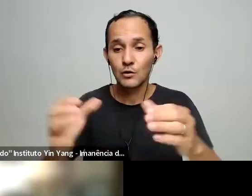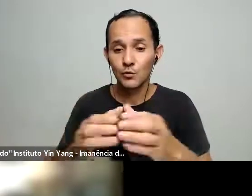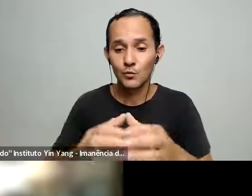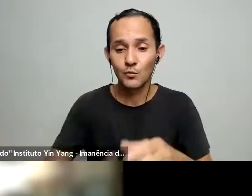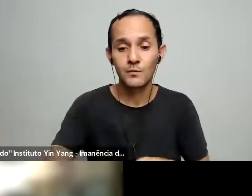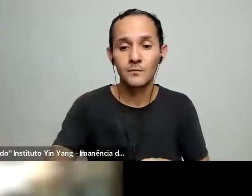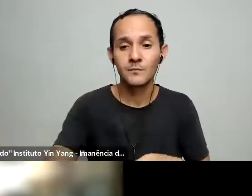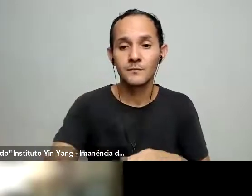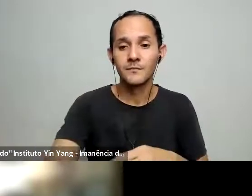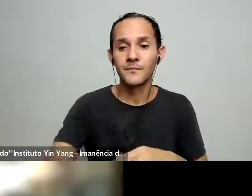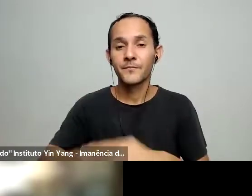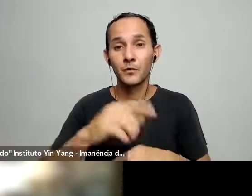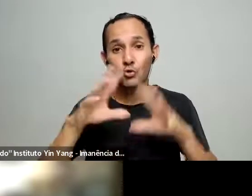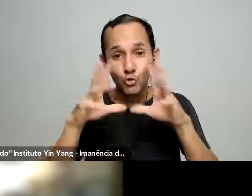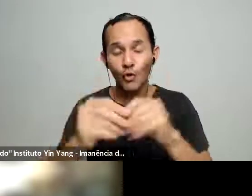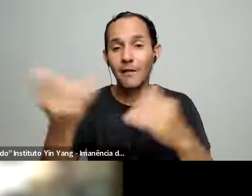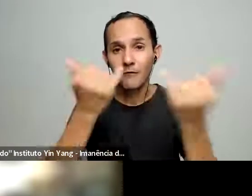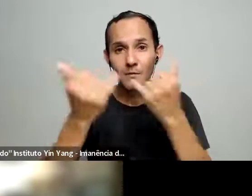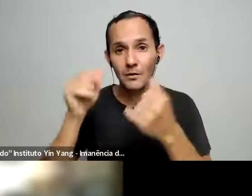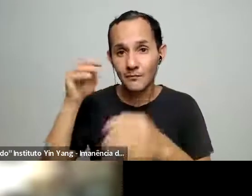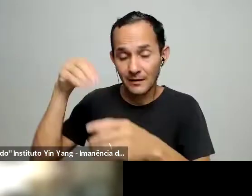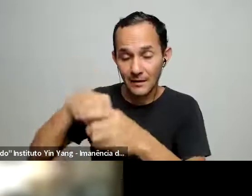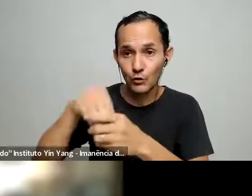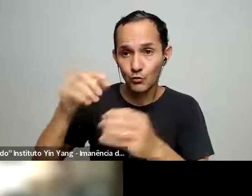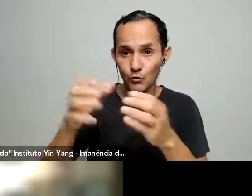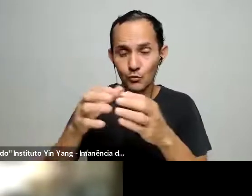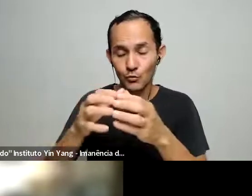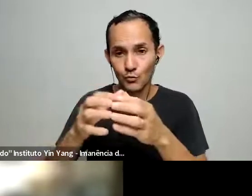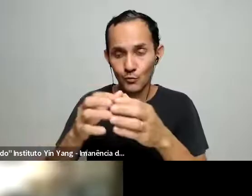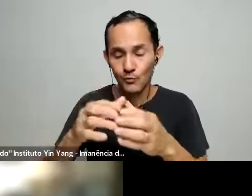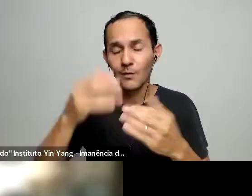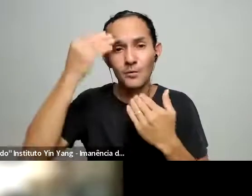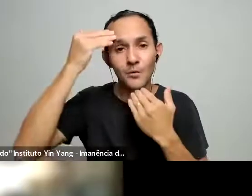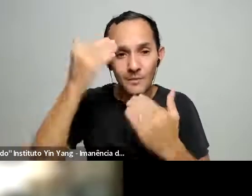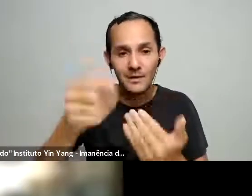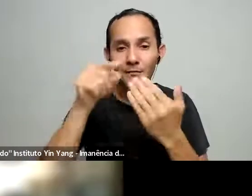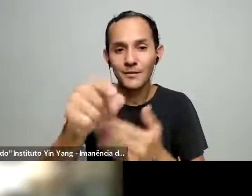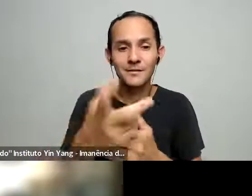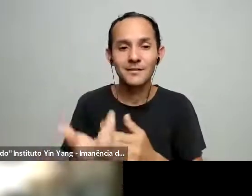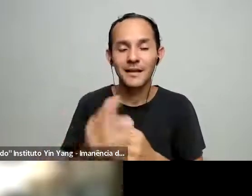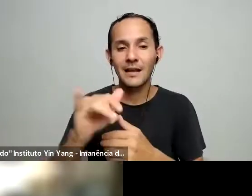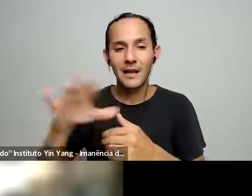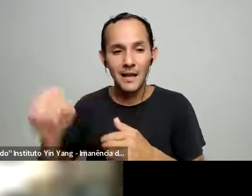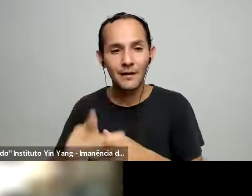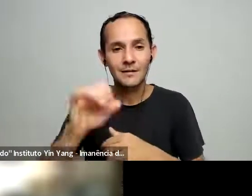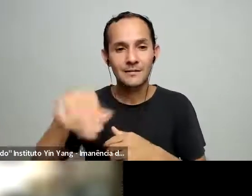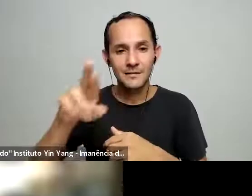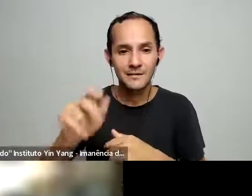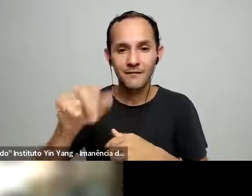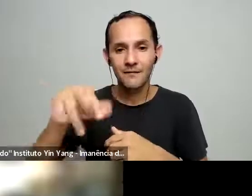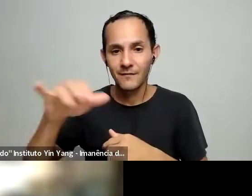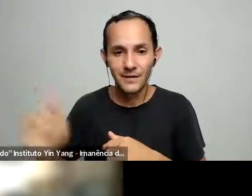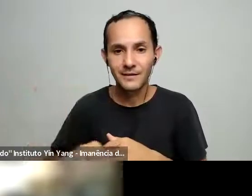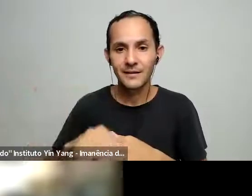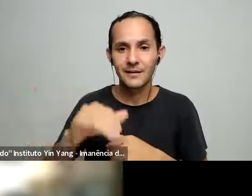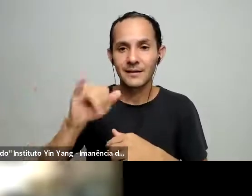nesse grupo, que todas as informações a gente vai passar lá. Caio, muito obrigado. Lisandra, Vânia, Isabela,